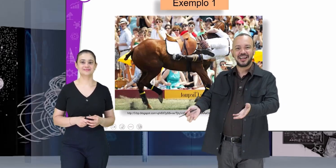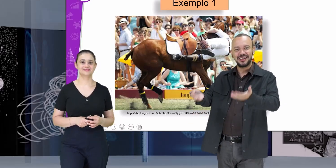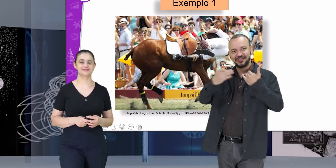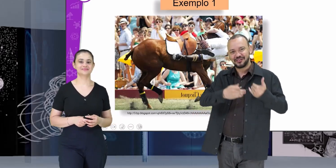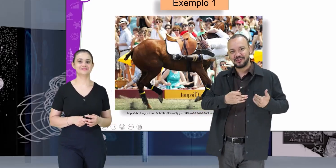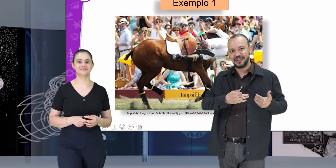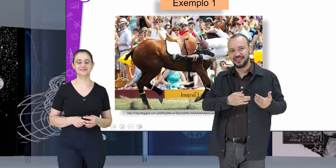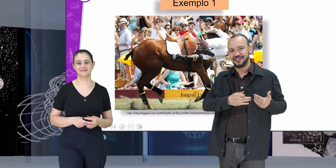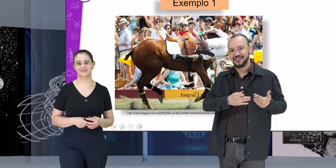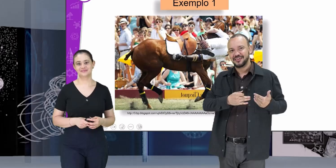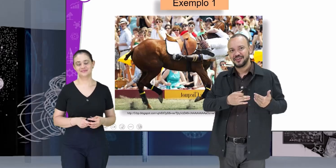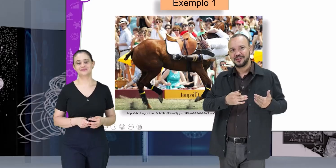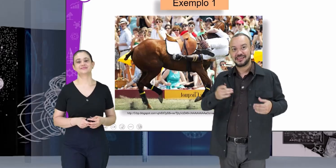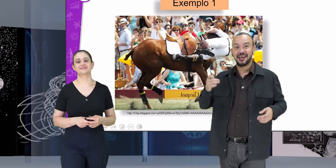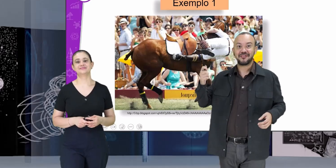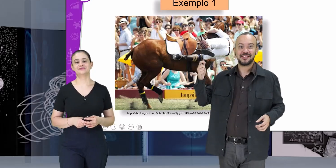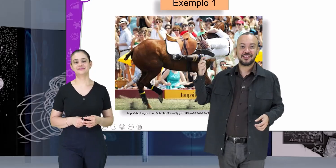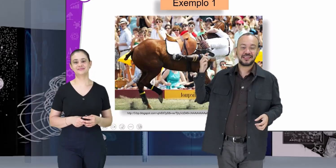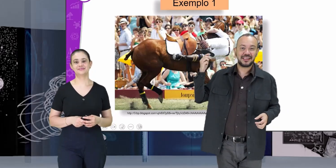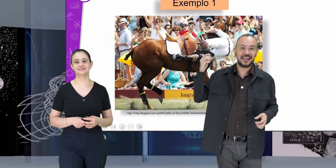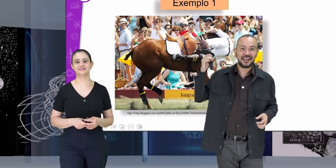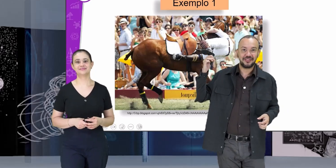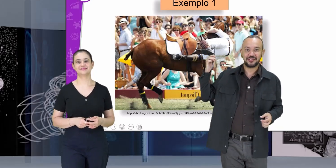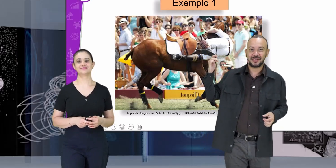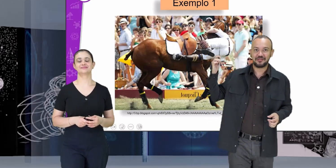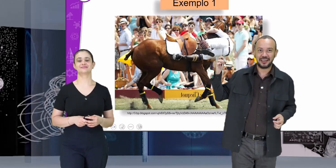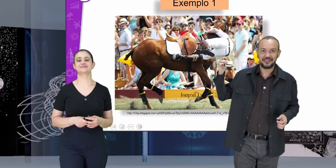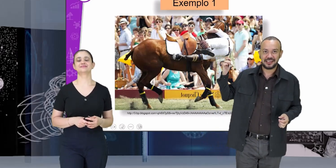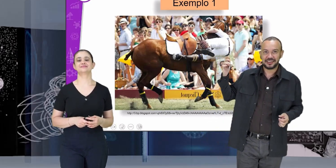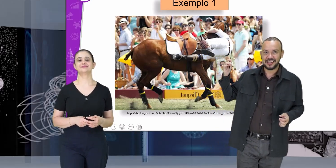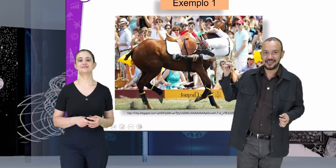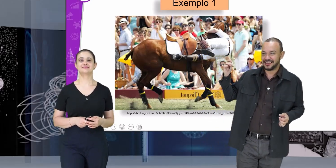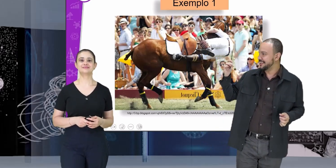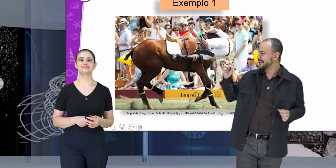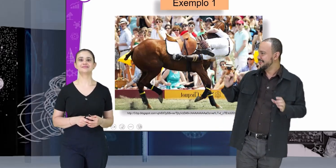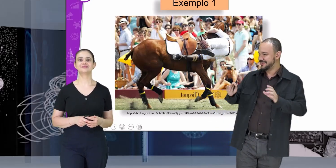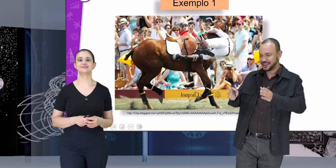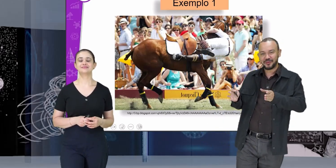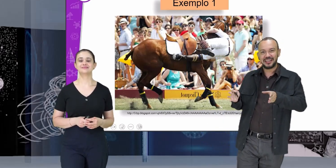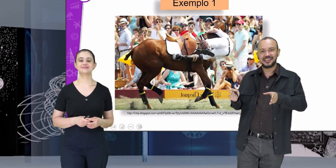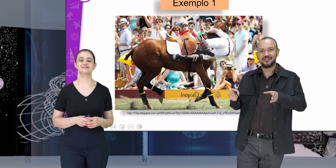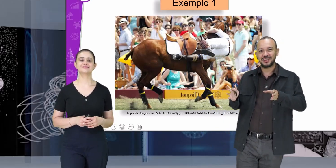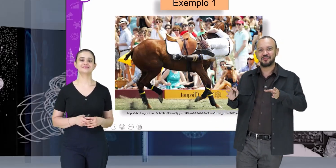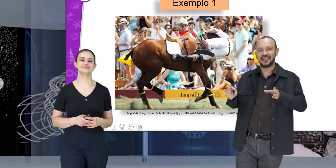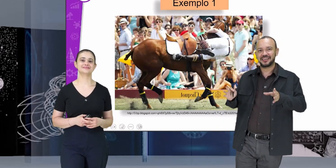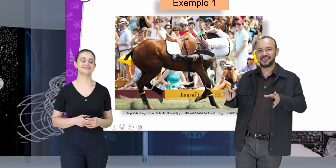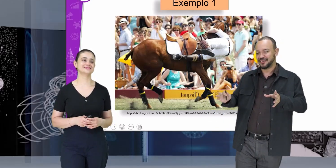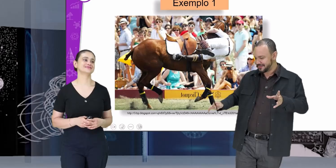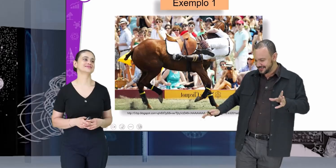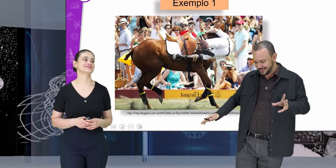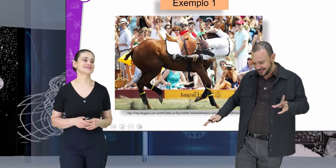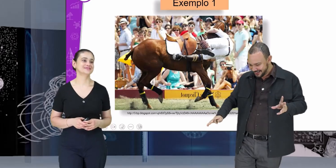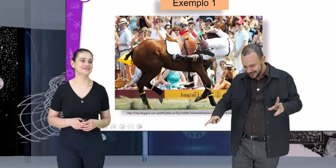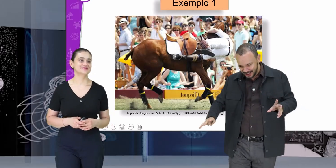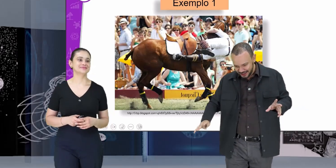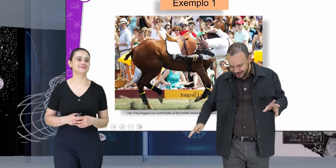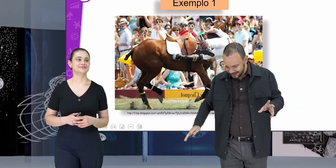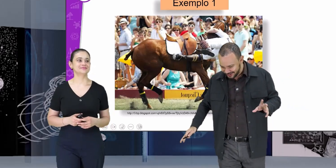Você já caiu de um cavalo? Se você caiu de um cavalo, seja assim, ou seja porque ele estava ali paradinho e